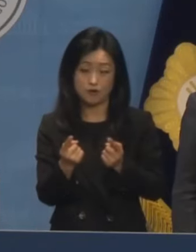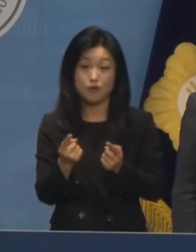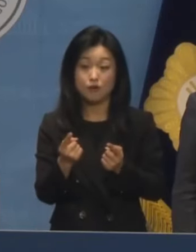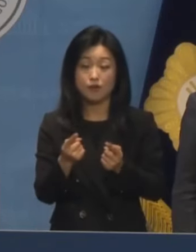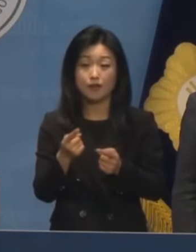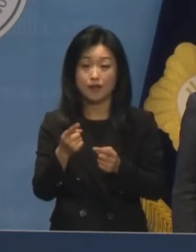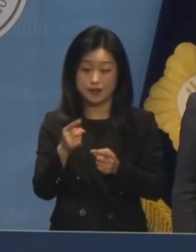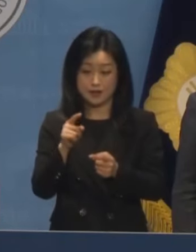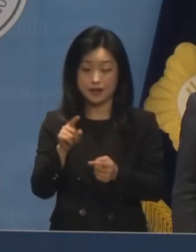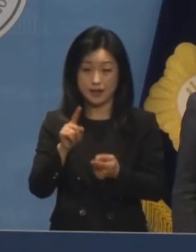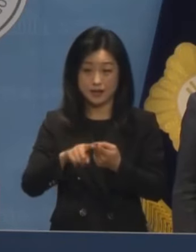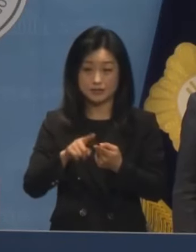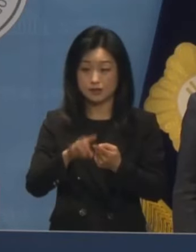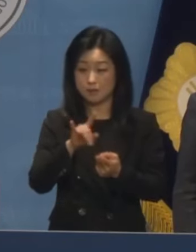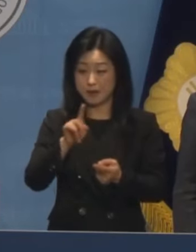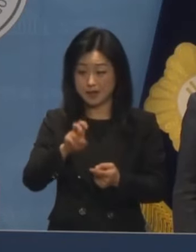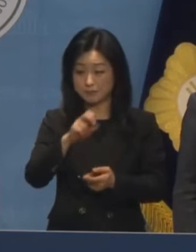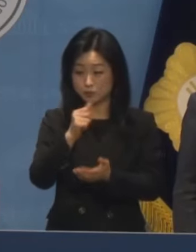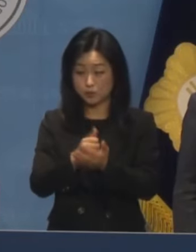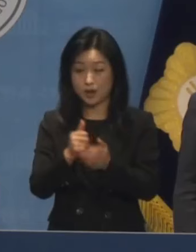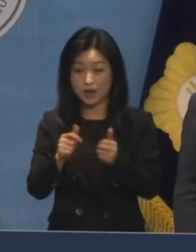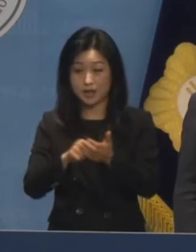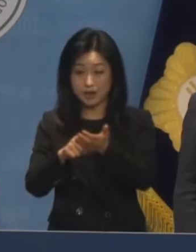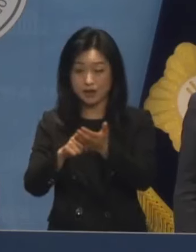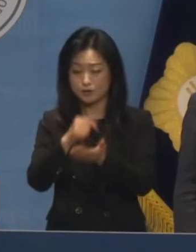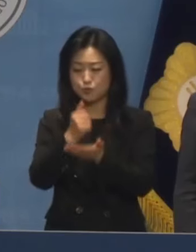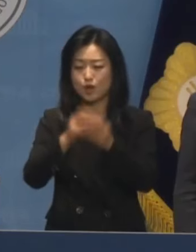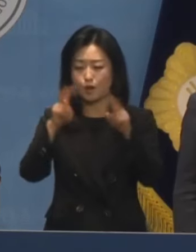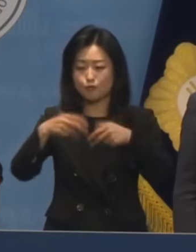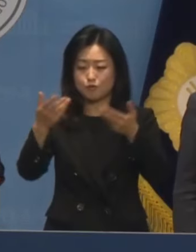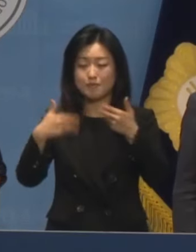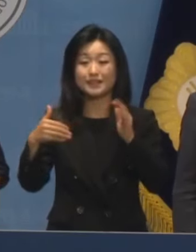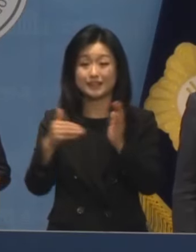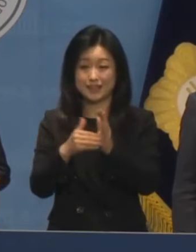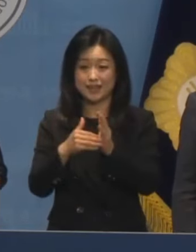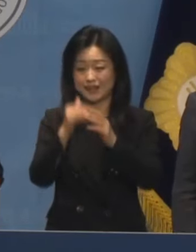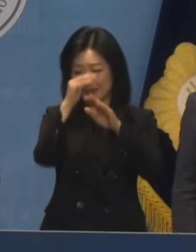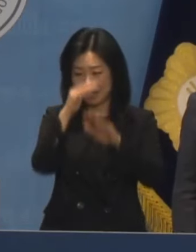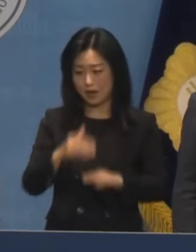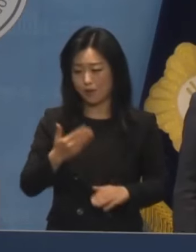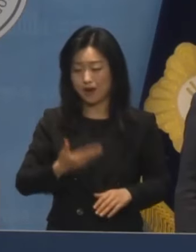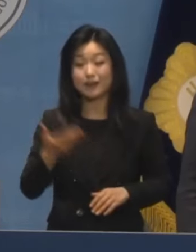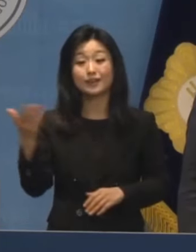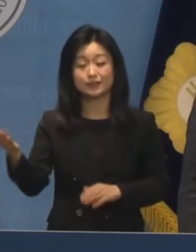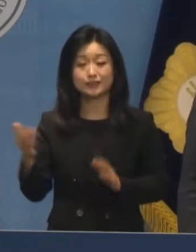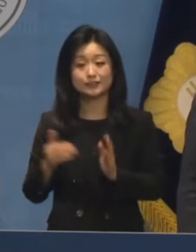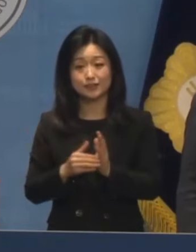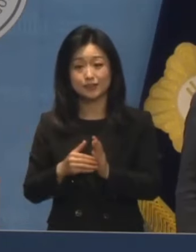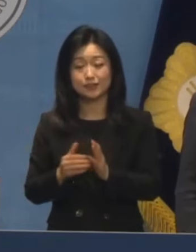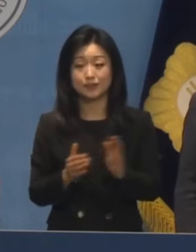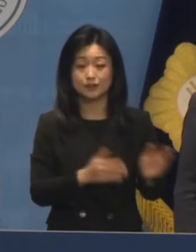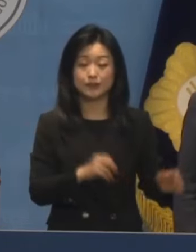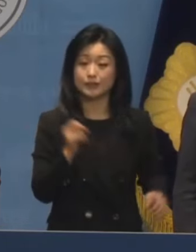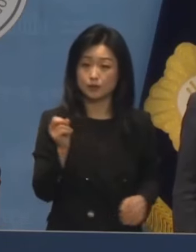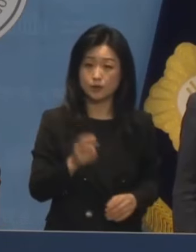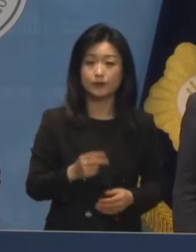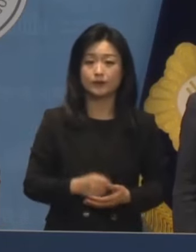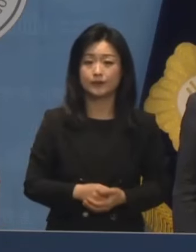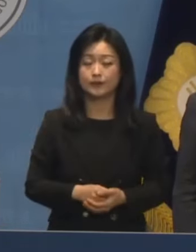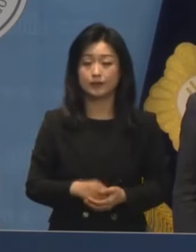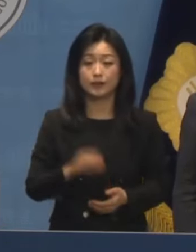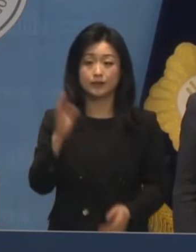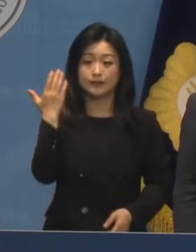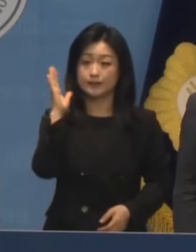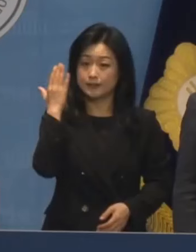것이 배임죄로 기소됐는데 여기에 대해서 무죄를 받았던 그 법논리 사건들을 말씀드렸고 또 하나는 특히